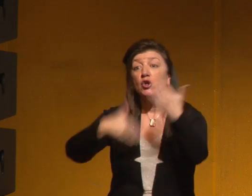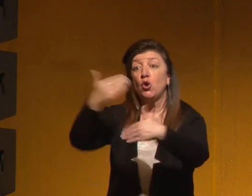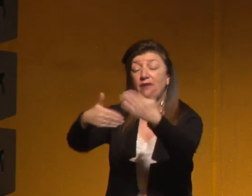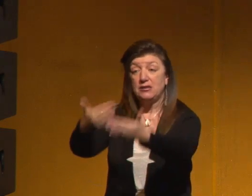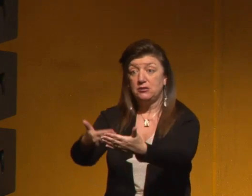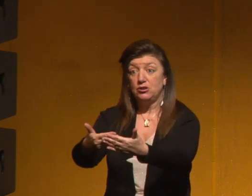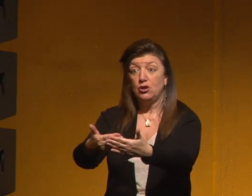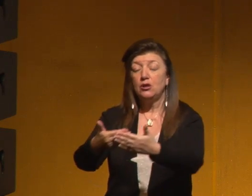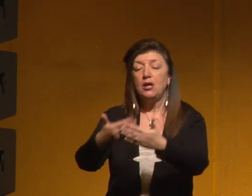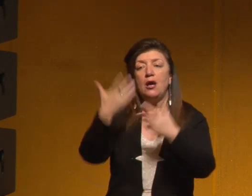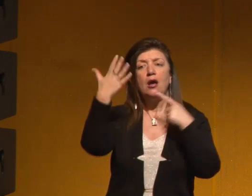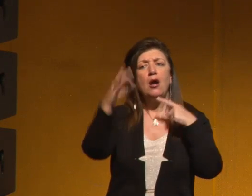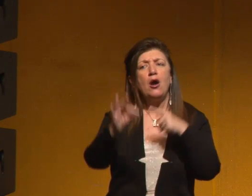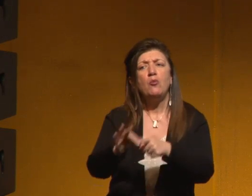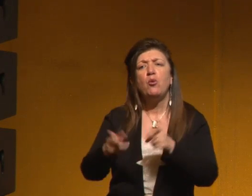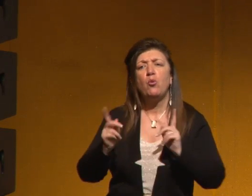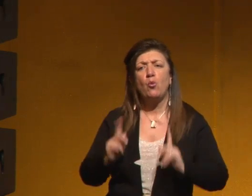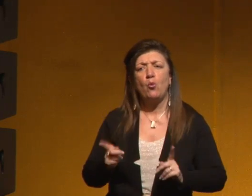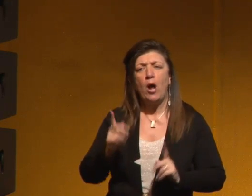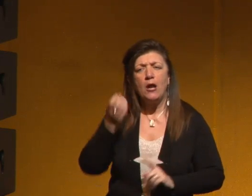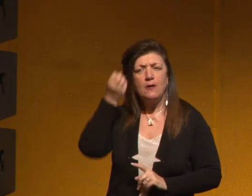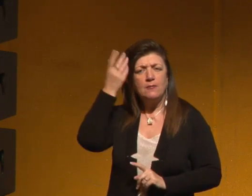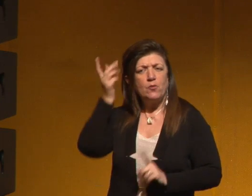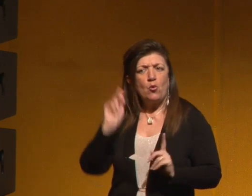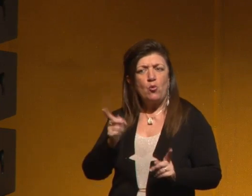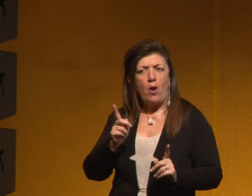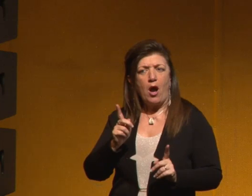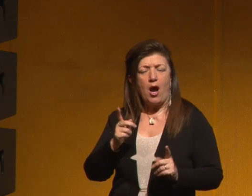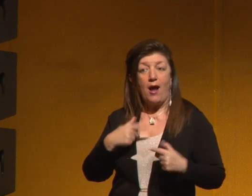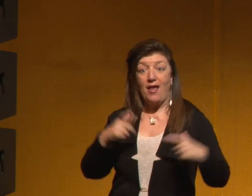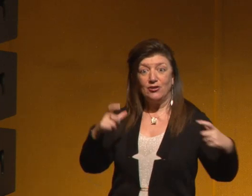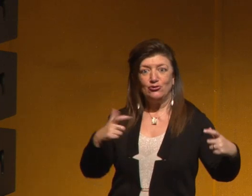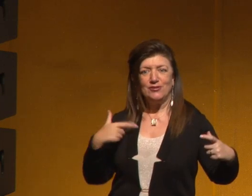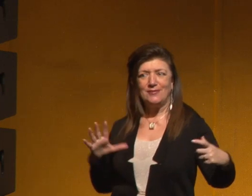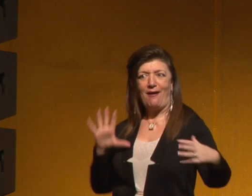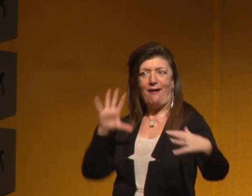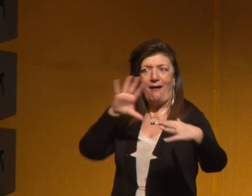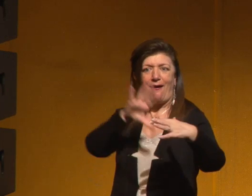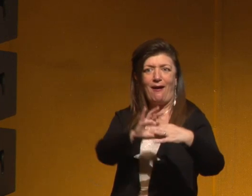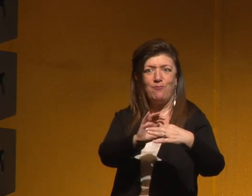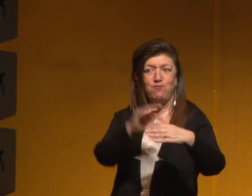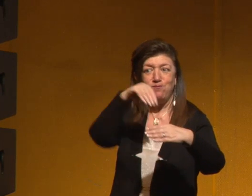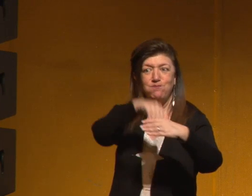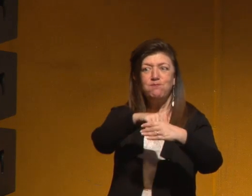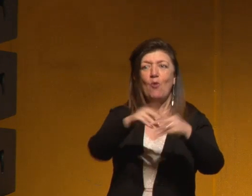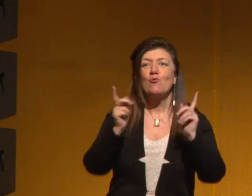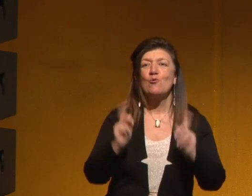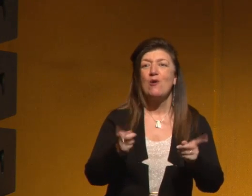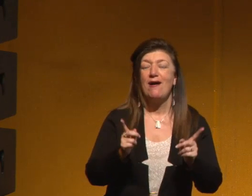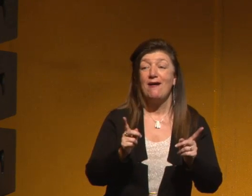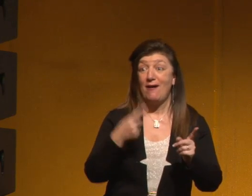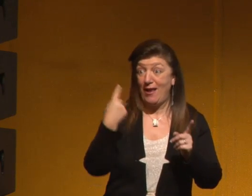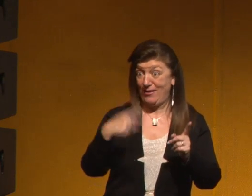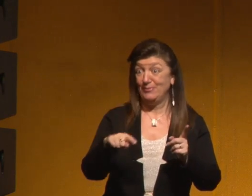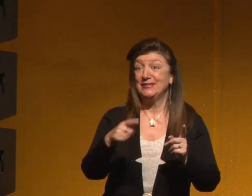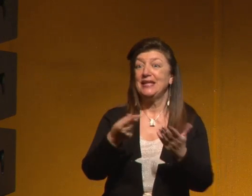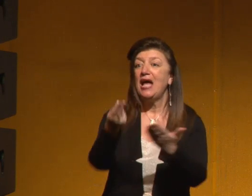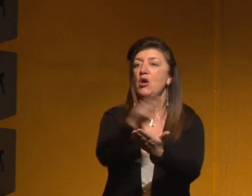l'intento che ciò unito alla città è stato proprio questo di continuare quel progetto